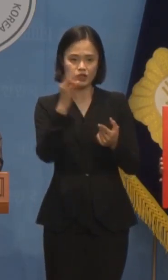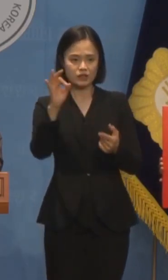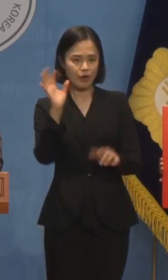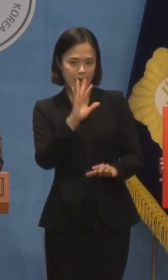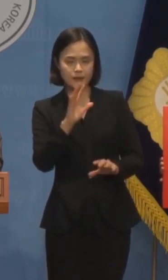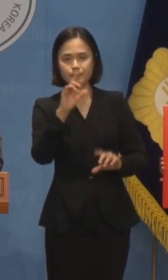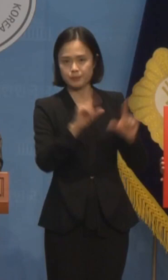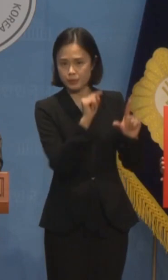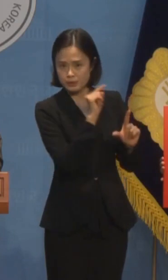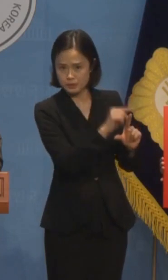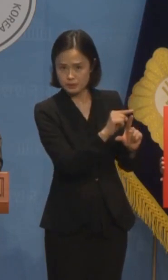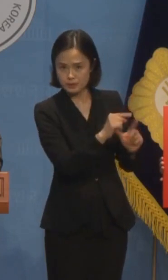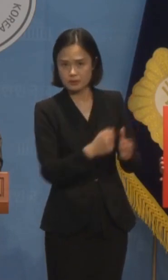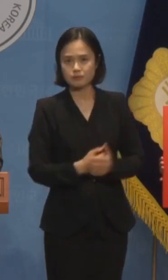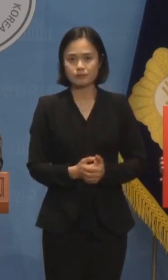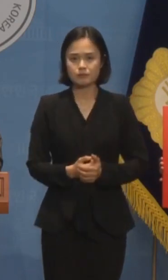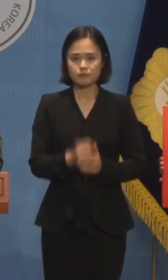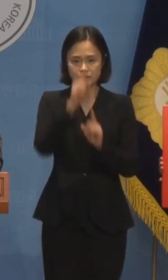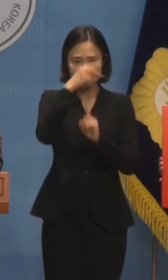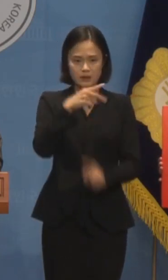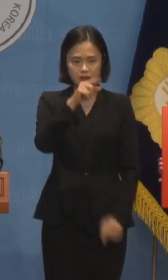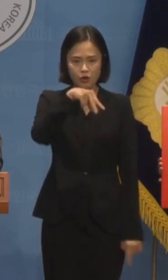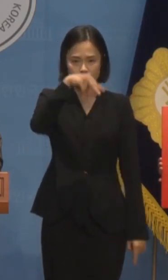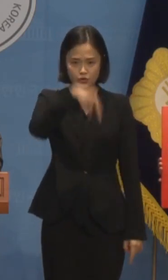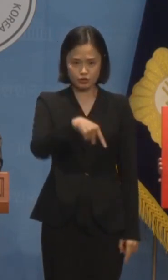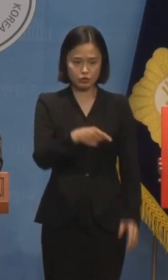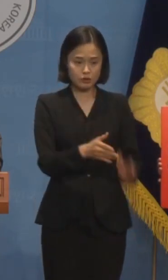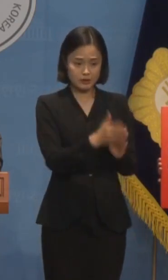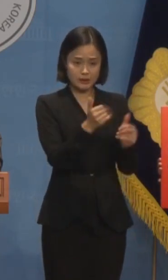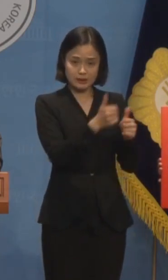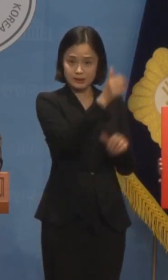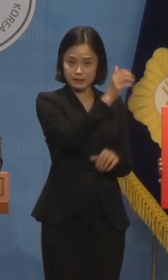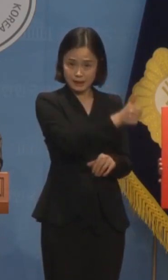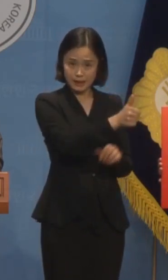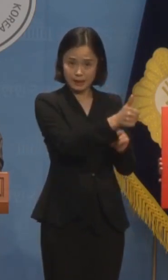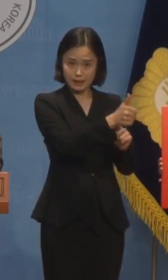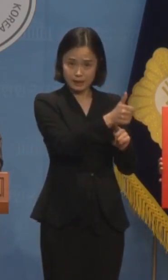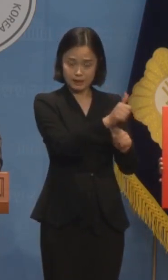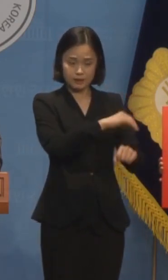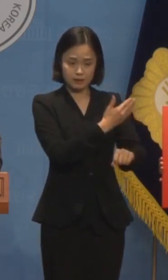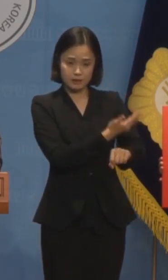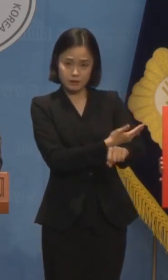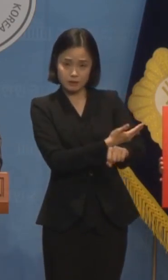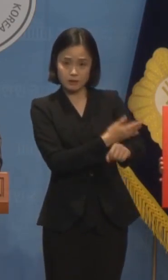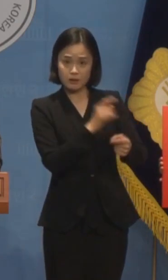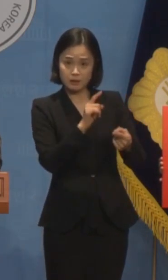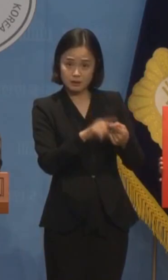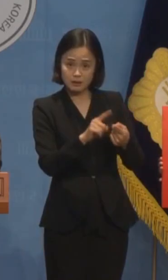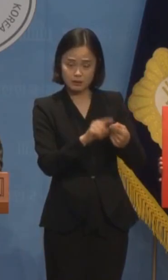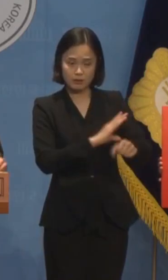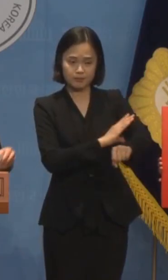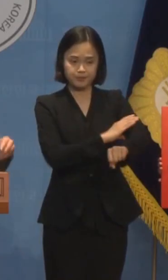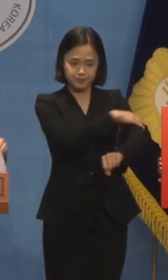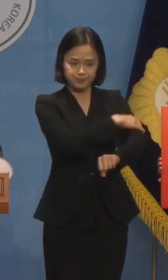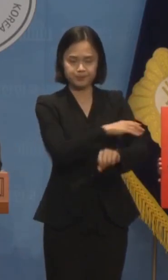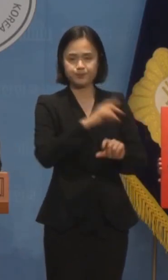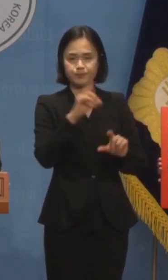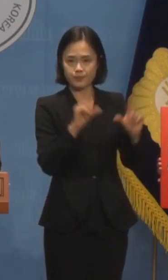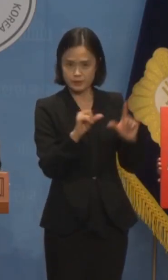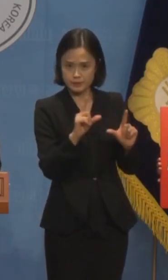자유발언을 불허하는 것은 이덕수 시의장이 재량권 행사에 있어서 일탈과 남용을 저지르는